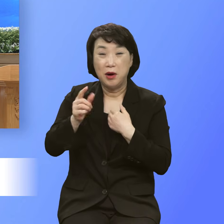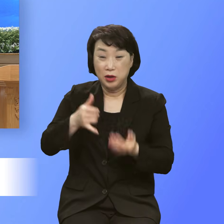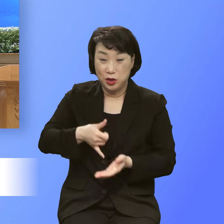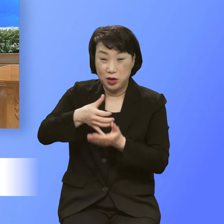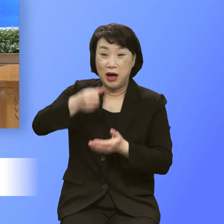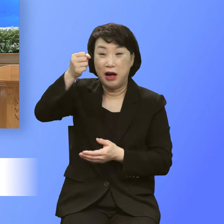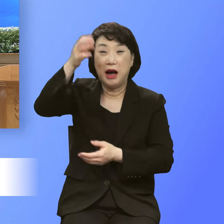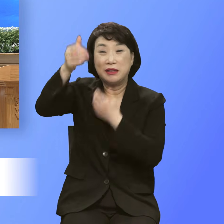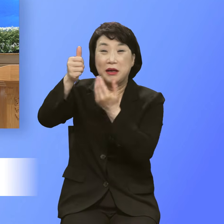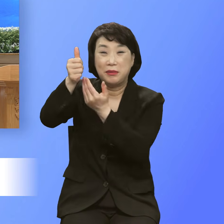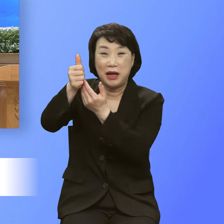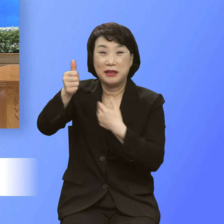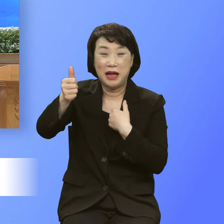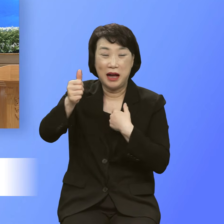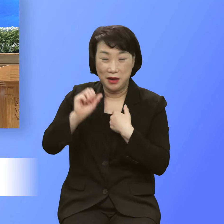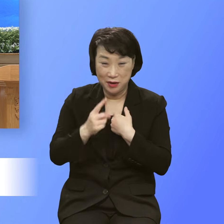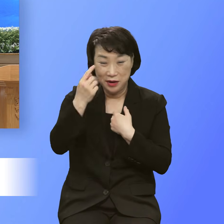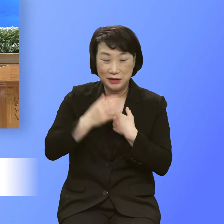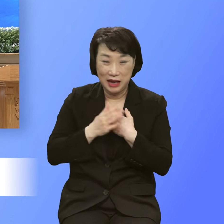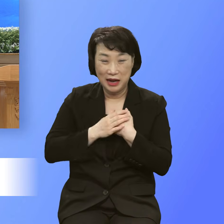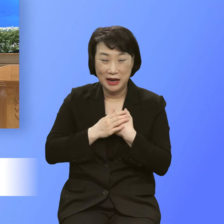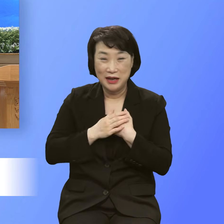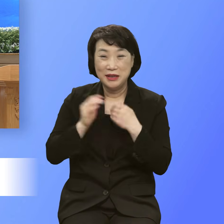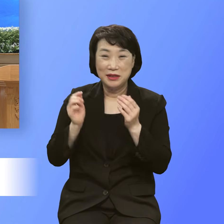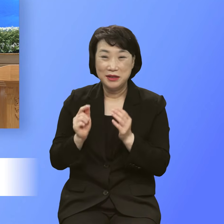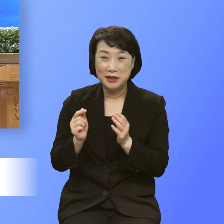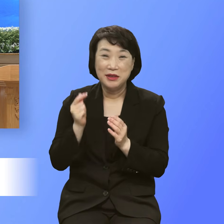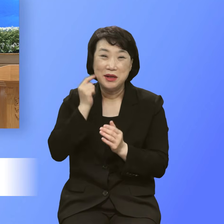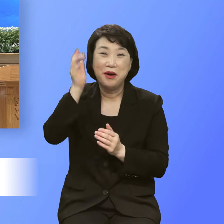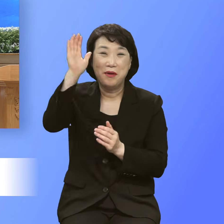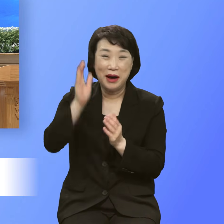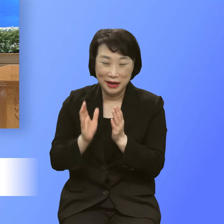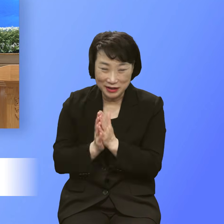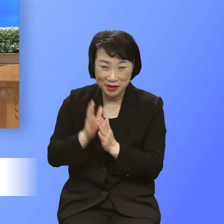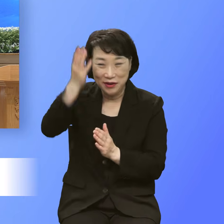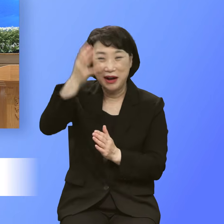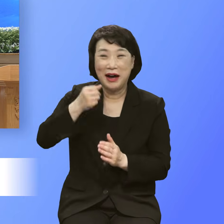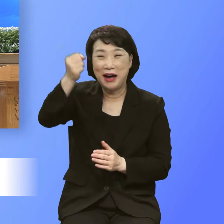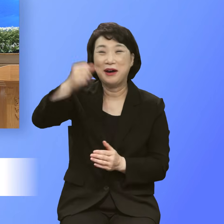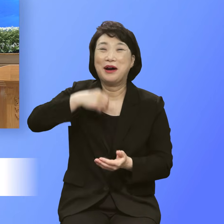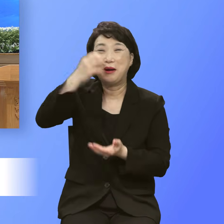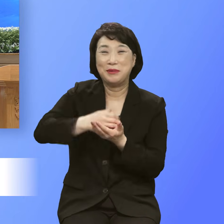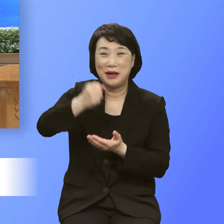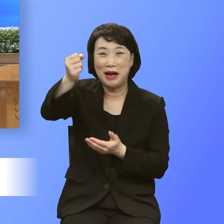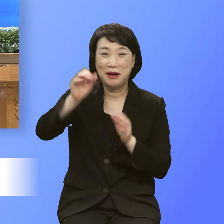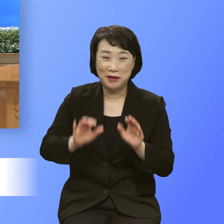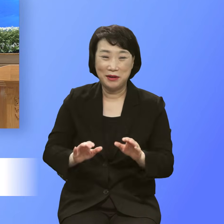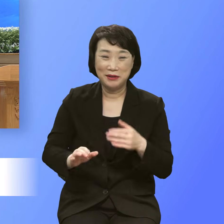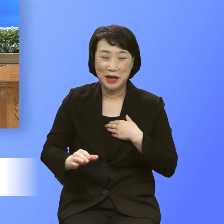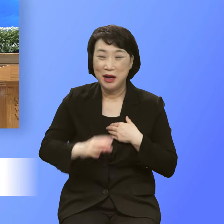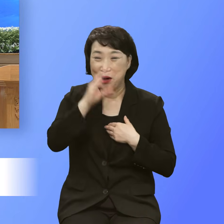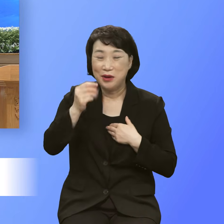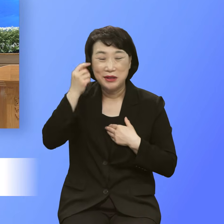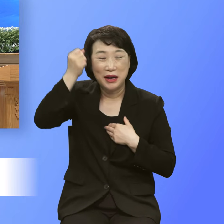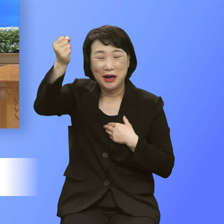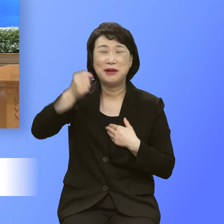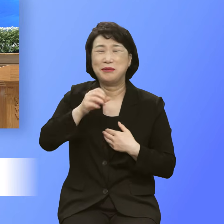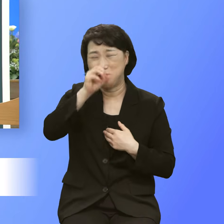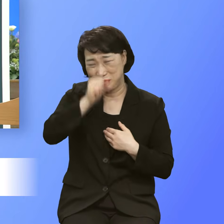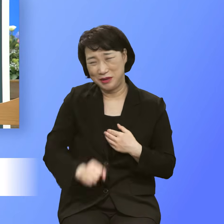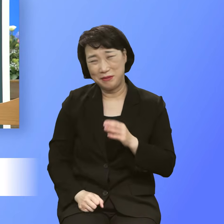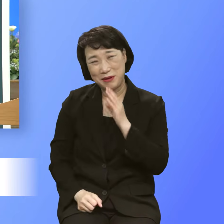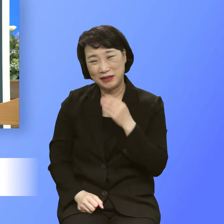인격을 가지신 하나님의 나를 통해서 그런 영화롭게 여김을 받으시고 감동을 받으시고 거룩히 힘을